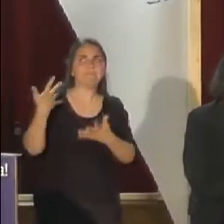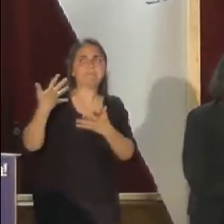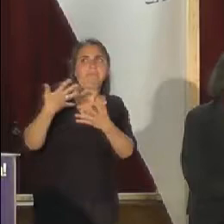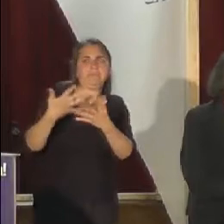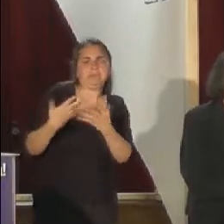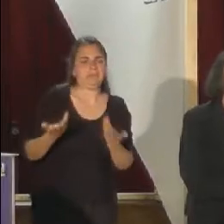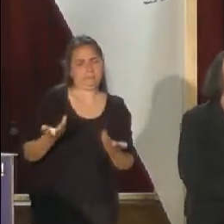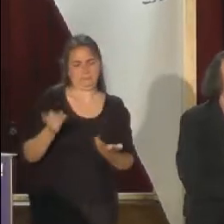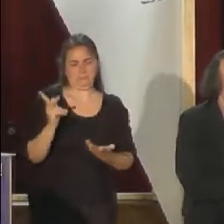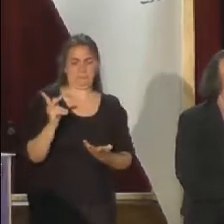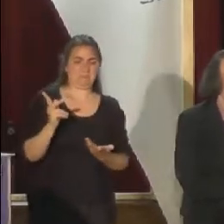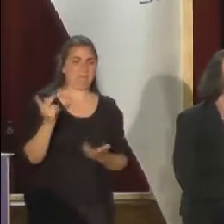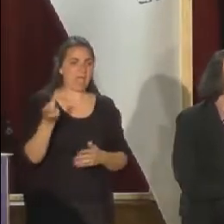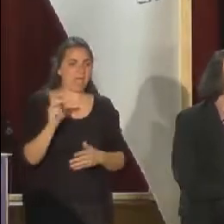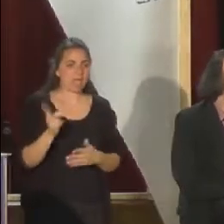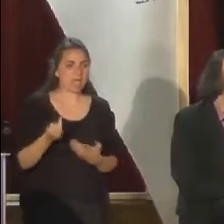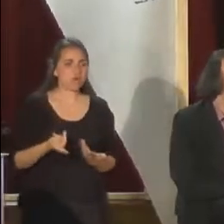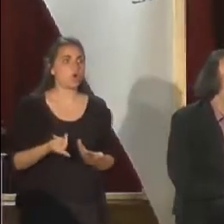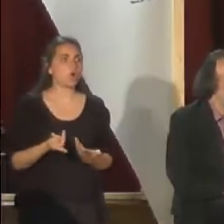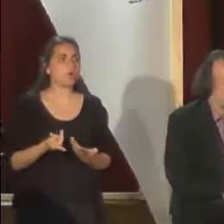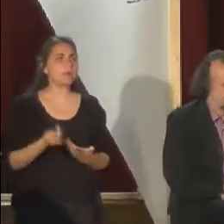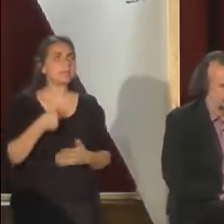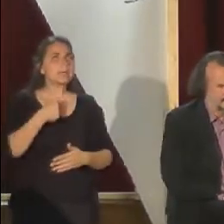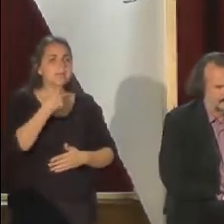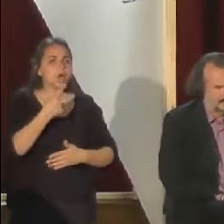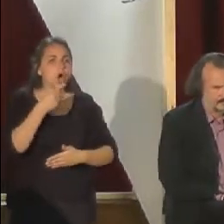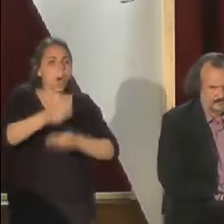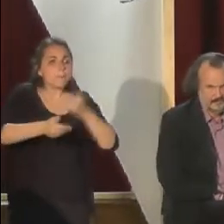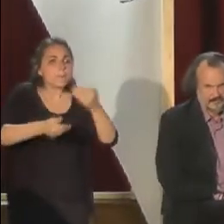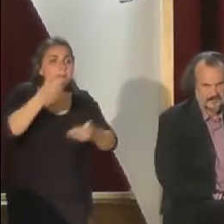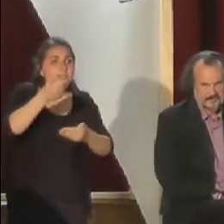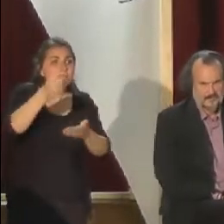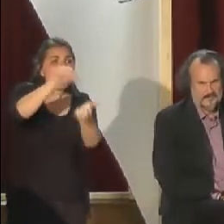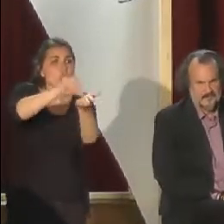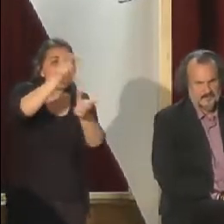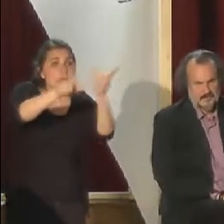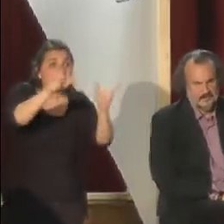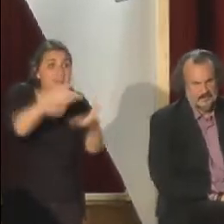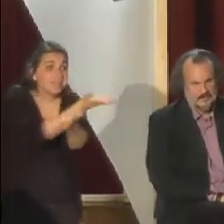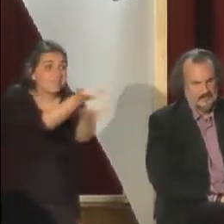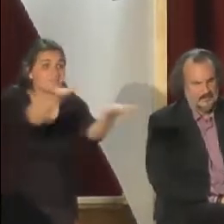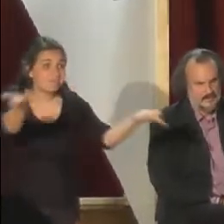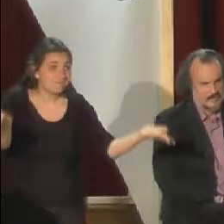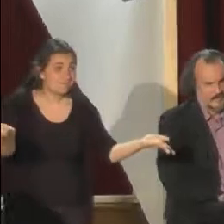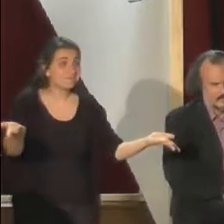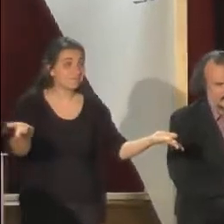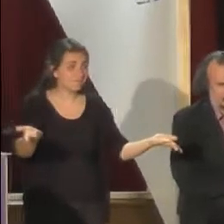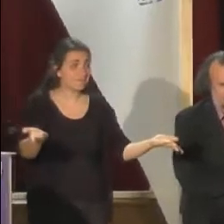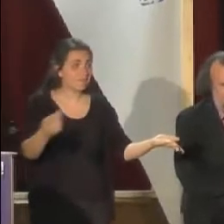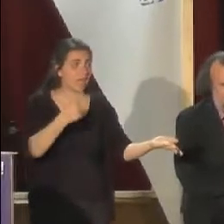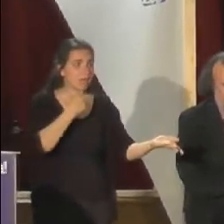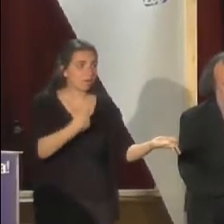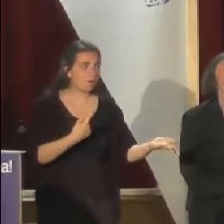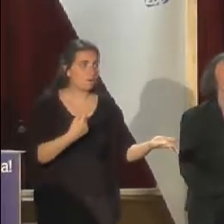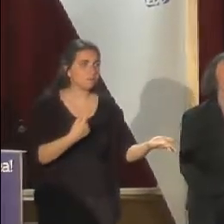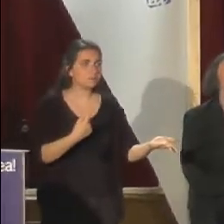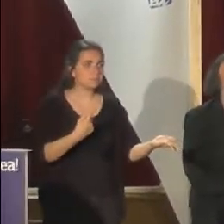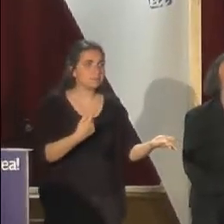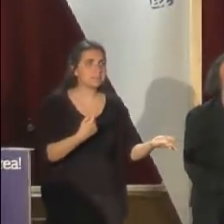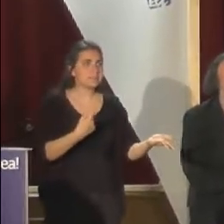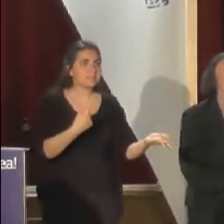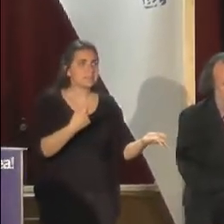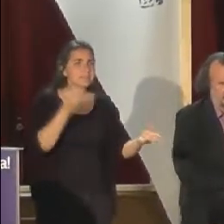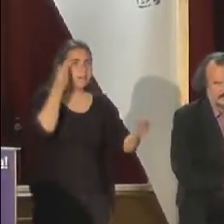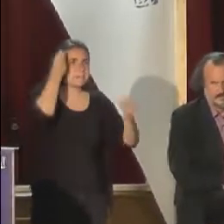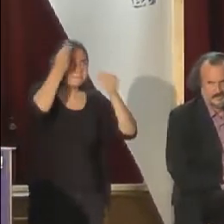fundamental o proceso no que a cidadanía do común ademais de ir cada vez cobrando máis